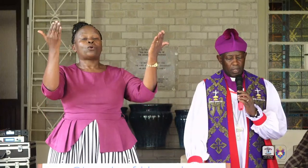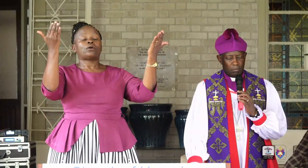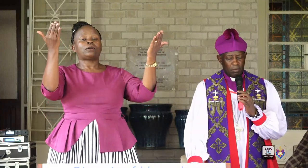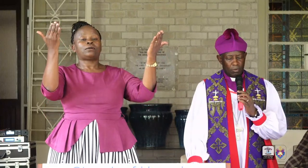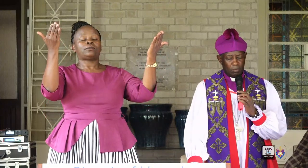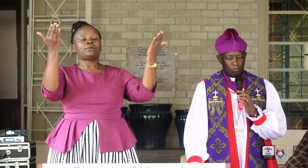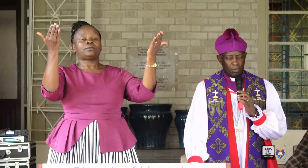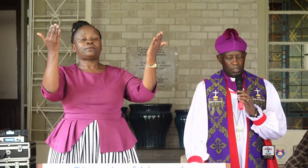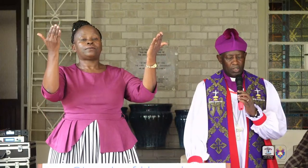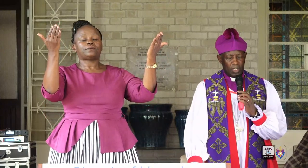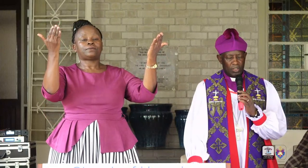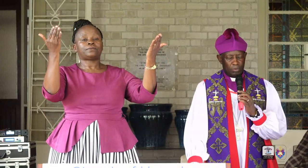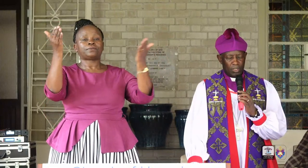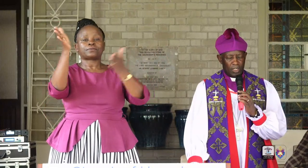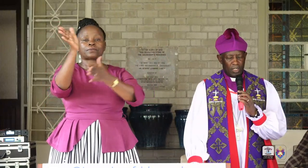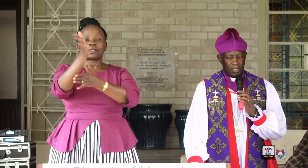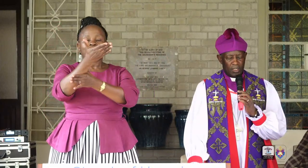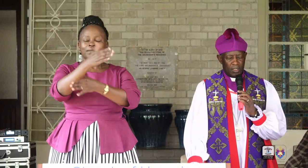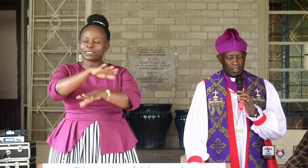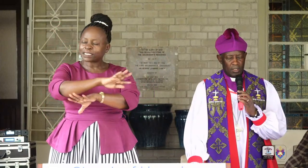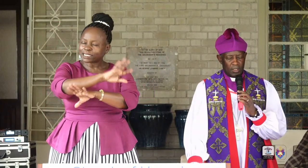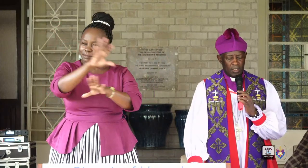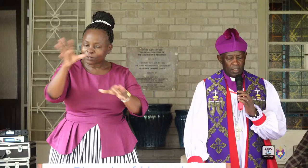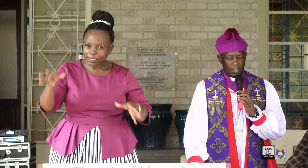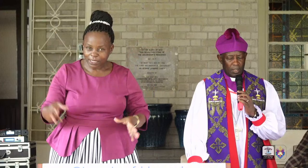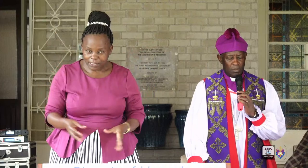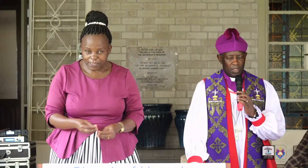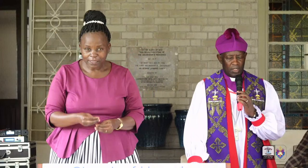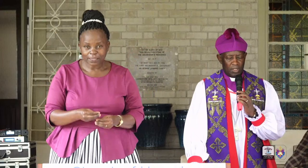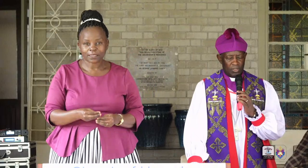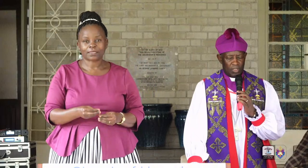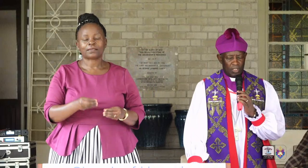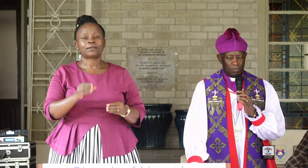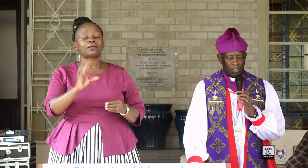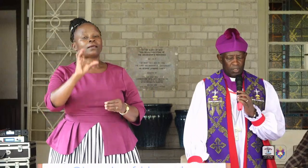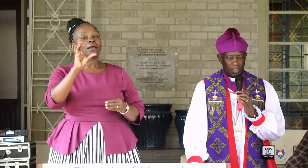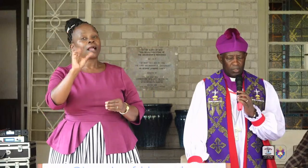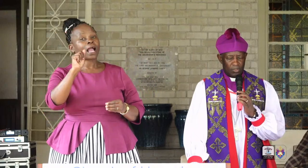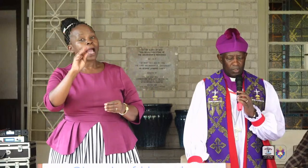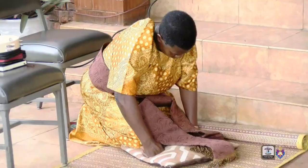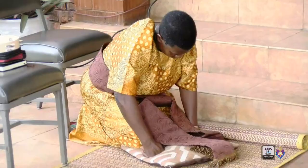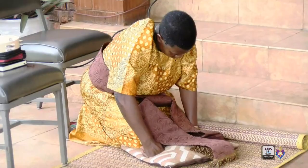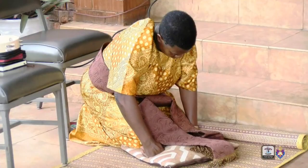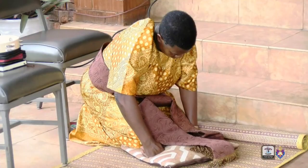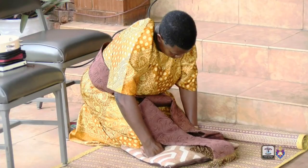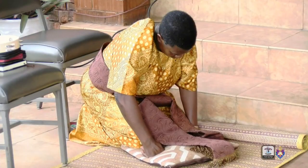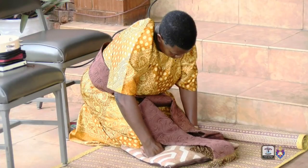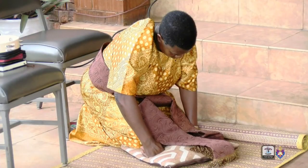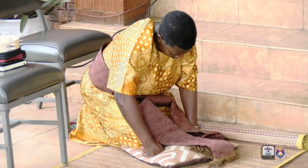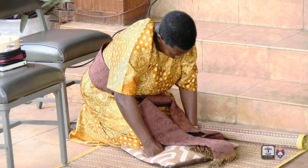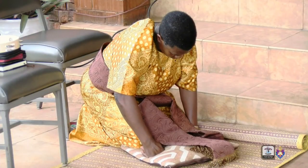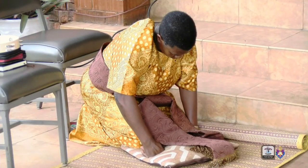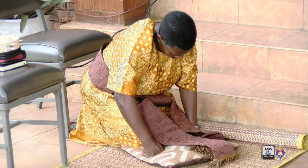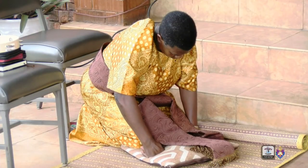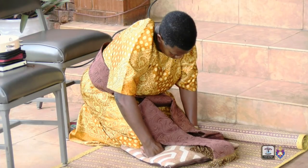ba ministers bonna cabinet and state ministers twayo abantu bonna